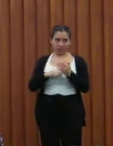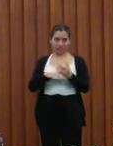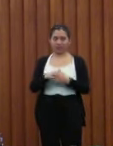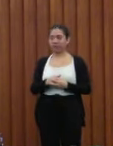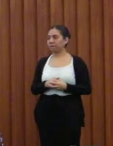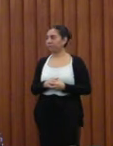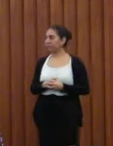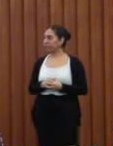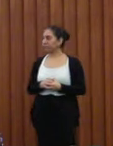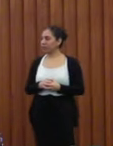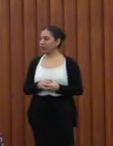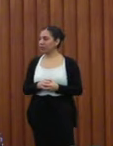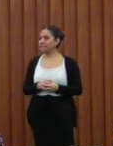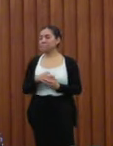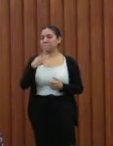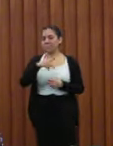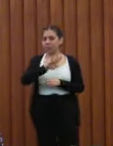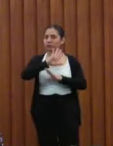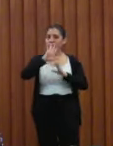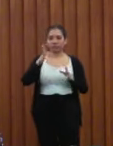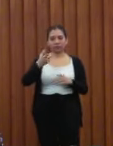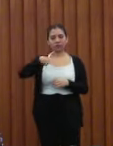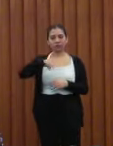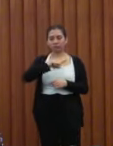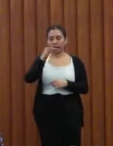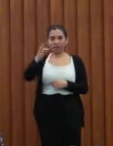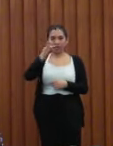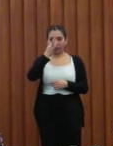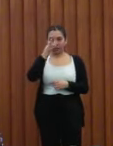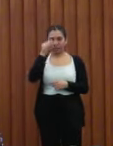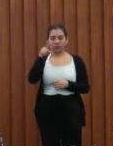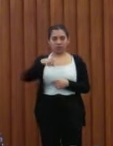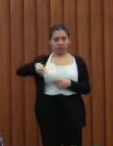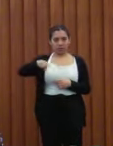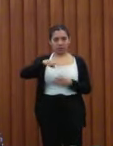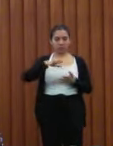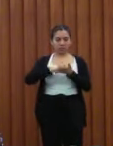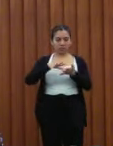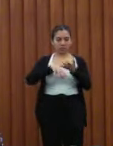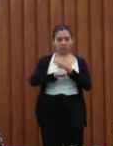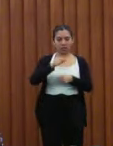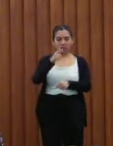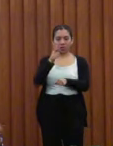pesar de que a algunos de ellos se les detuvo, pues